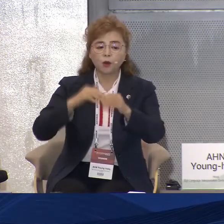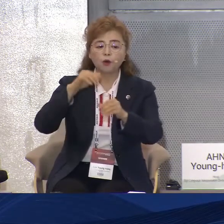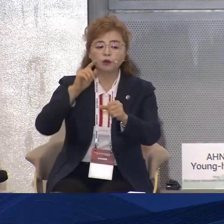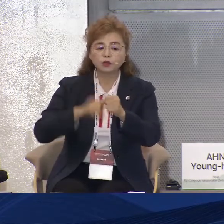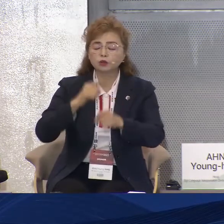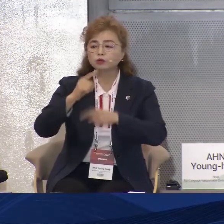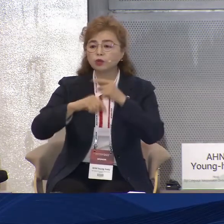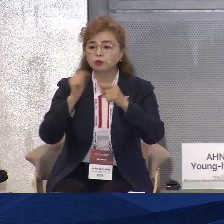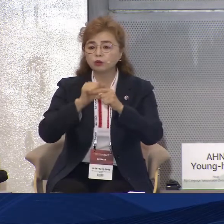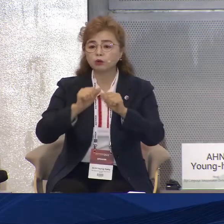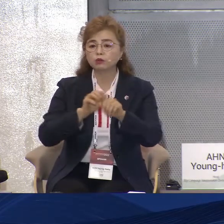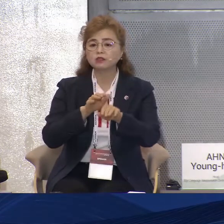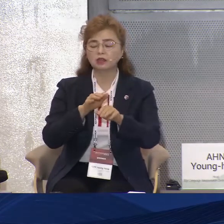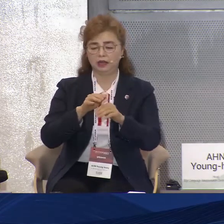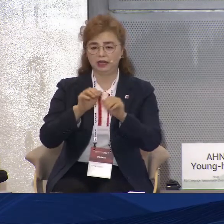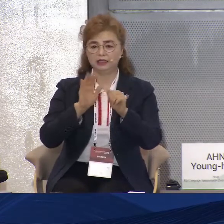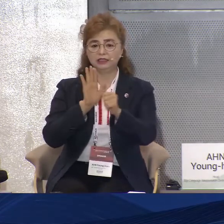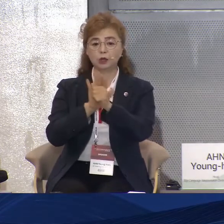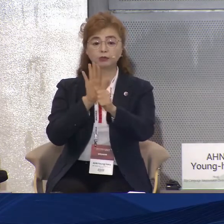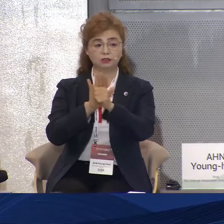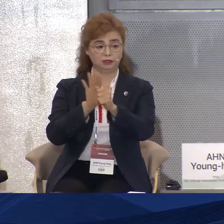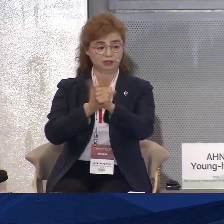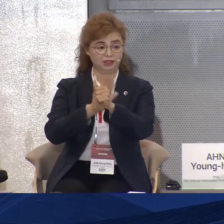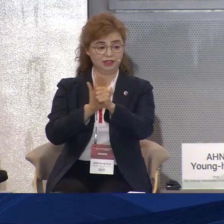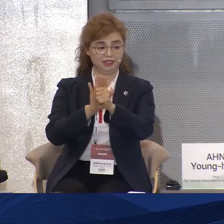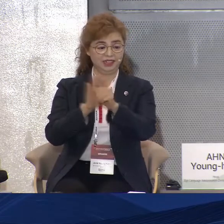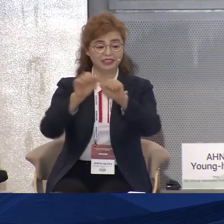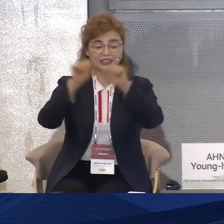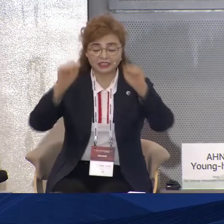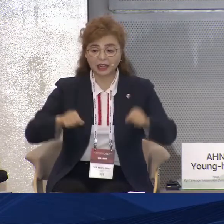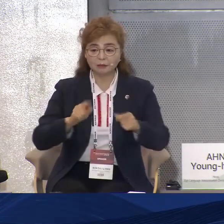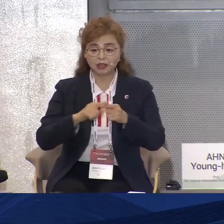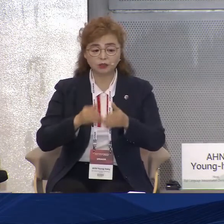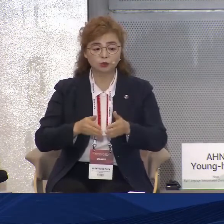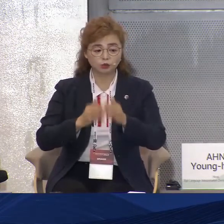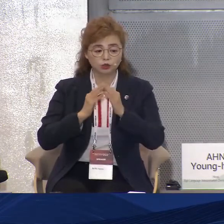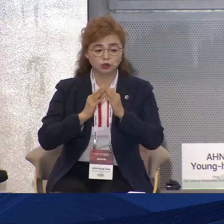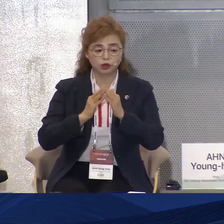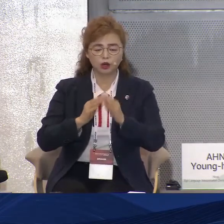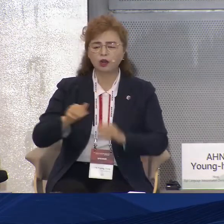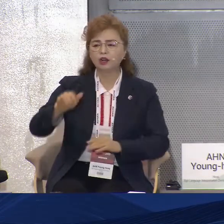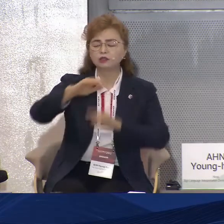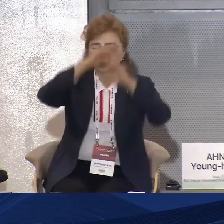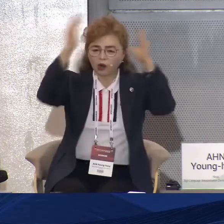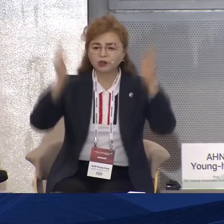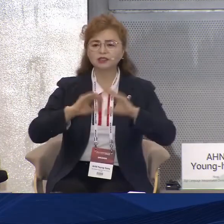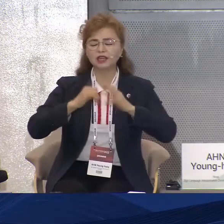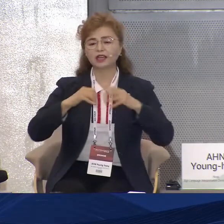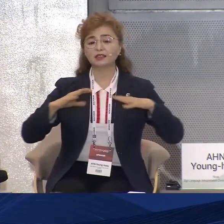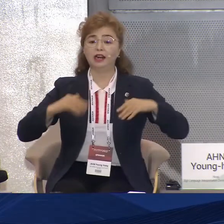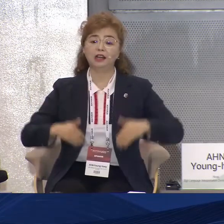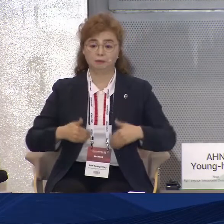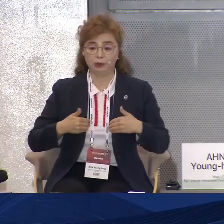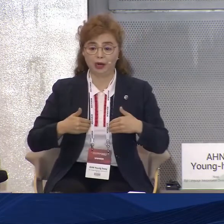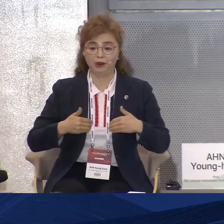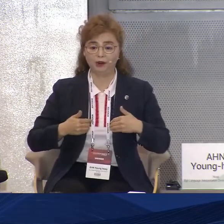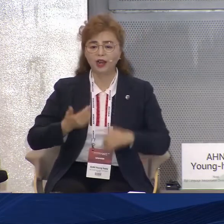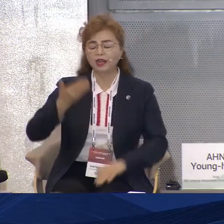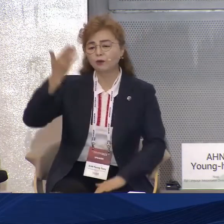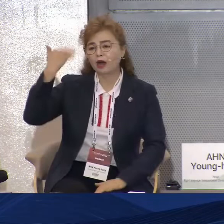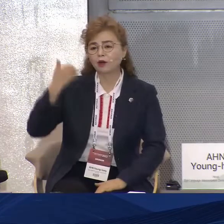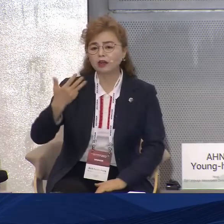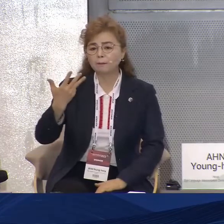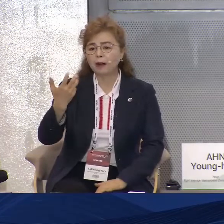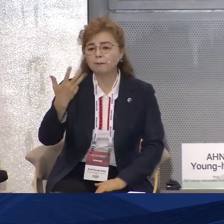제주특별자치도의 공적 수어통역 서비스 시스템 대서 구축을 전 세계 자랑을